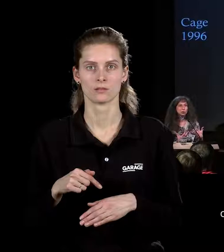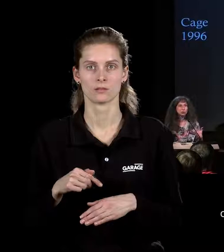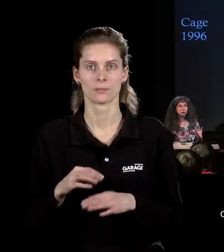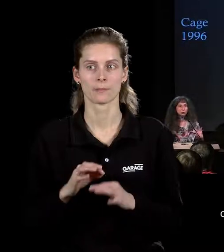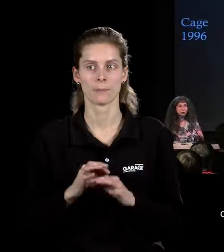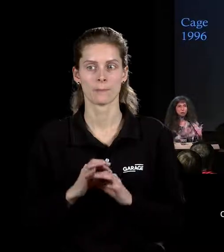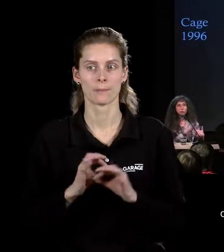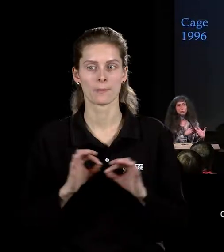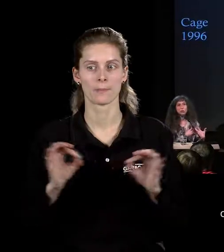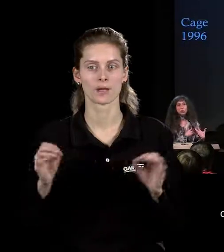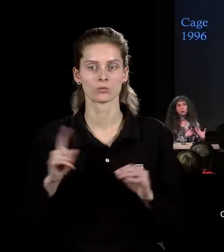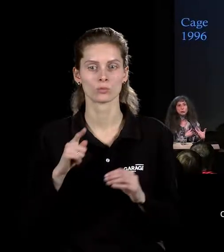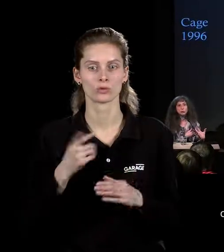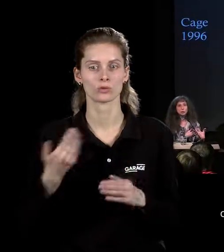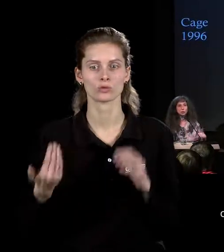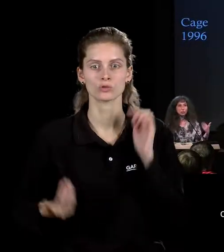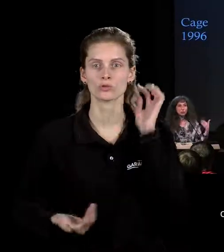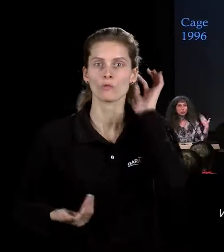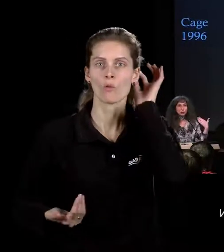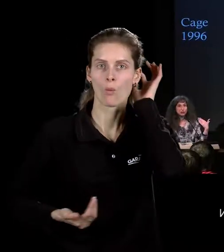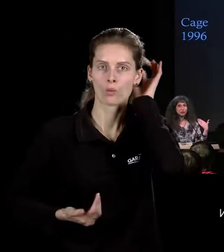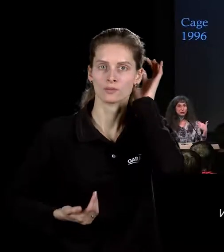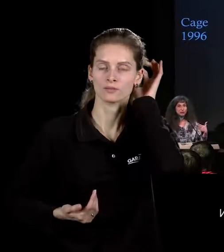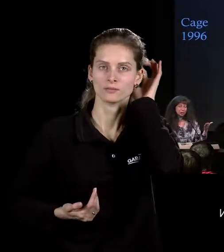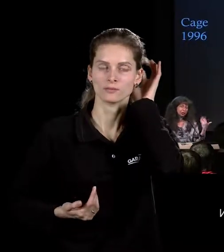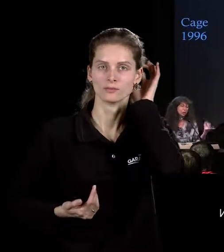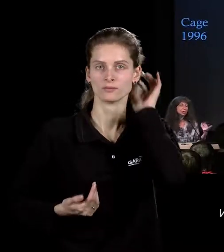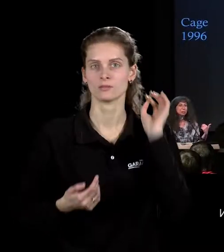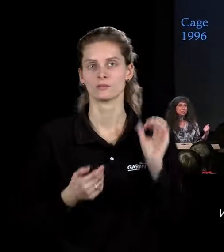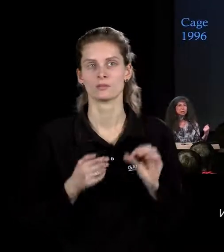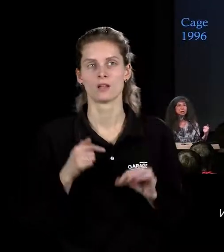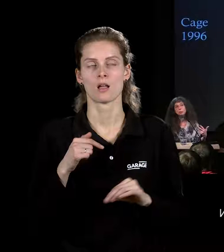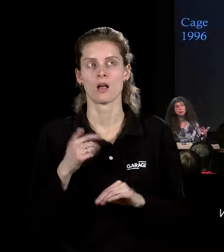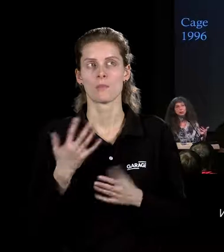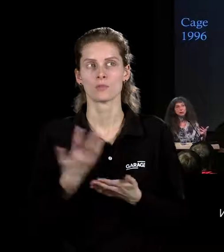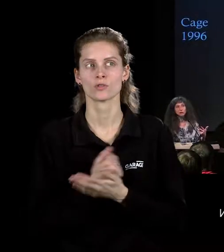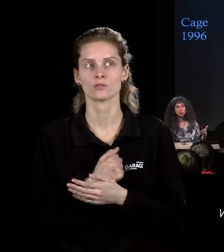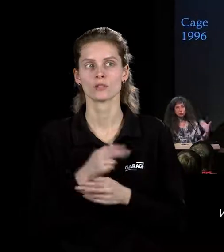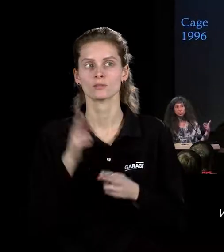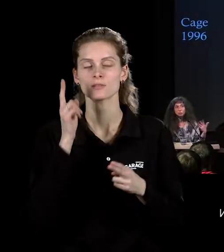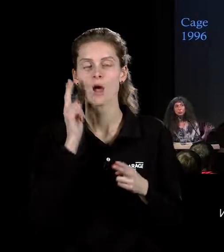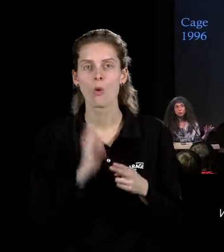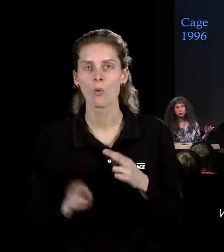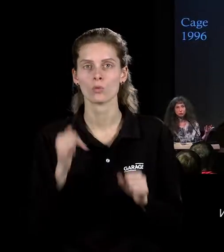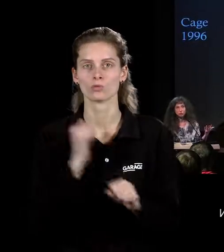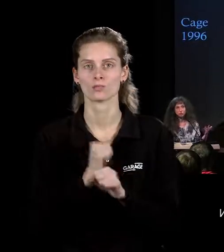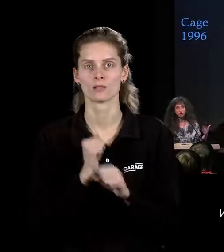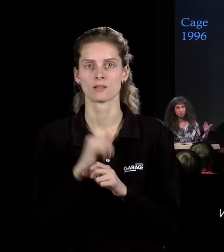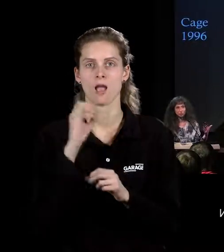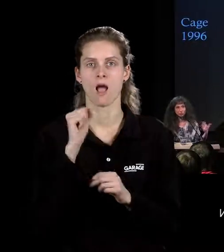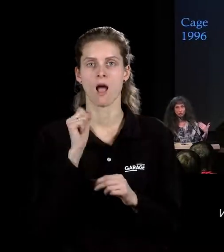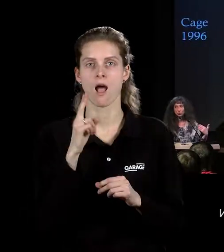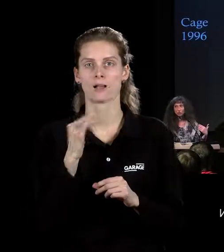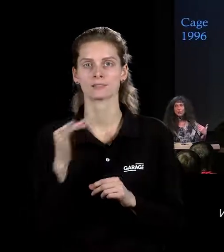прекрасно, что ты жив, да, что у него абсолютно изменилось ощущение мира, и вот эти акции на как бы самоиспытание он перестал делать, потому что он испытал уже себя